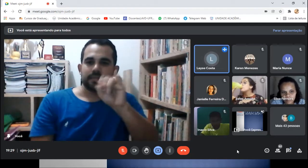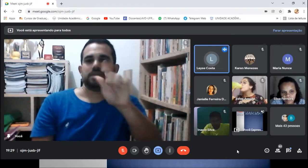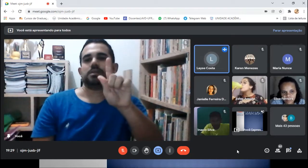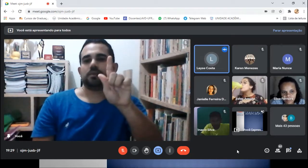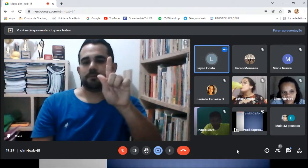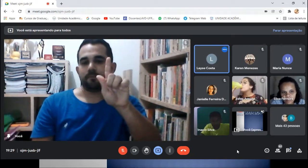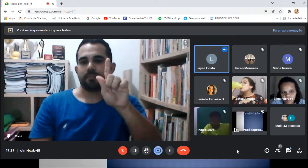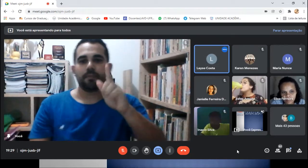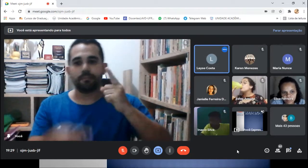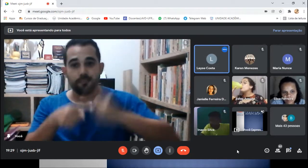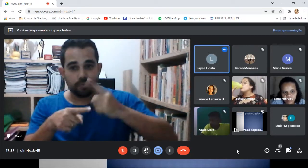sig.